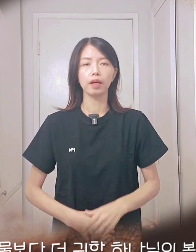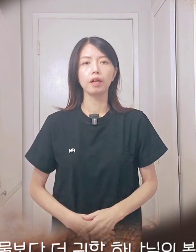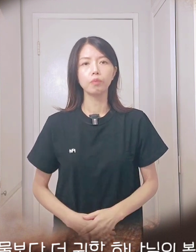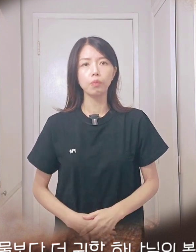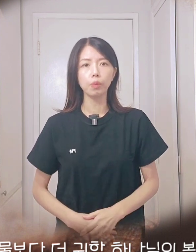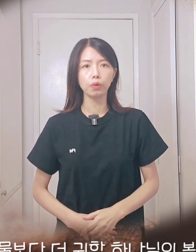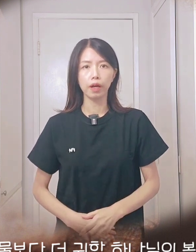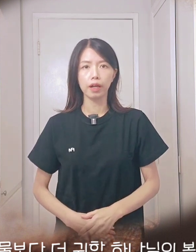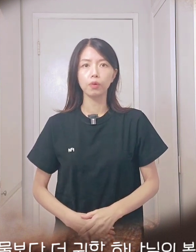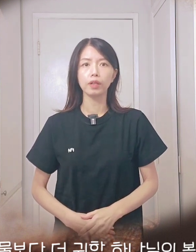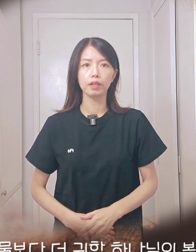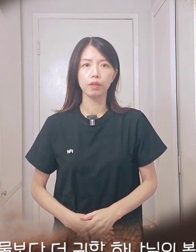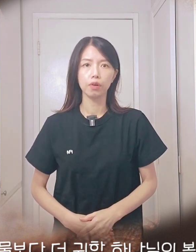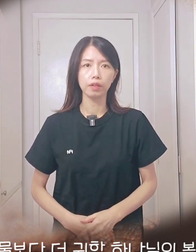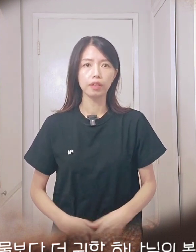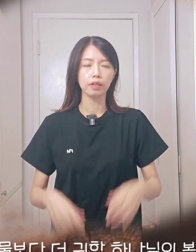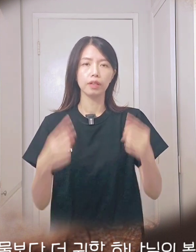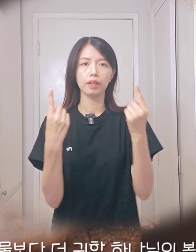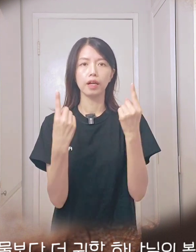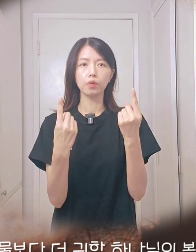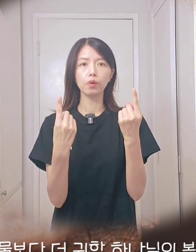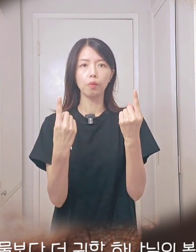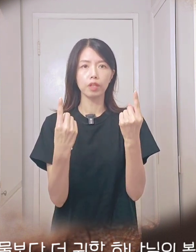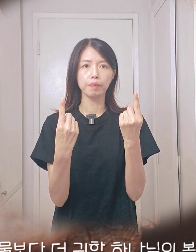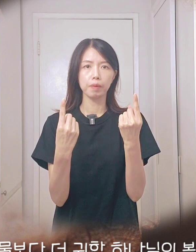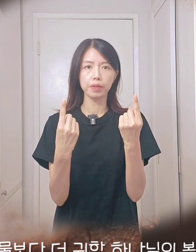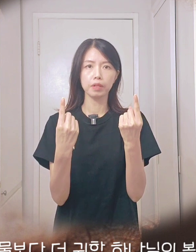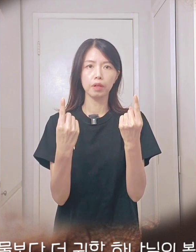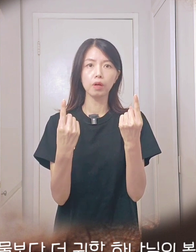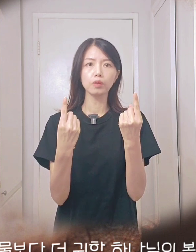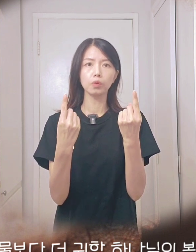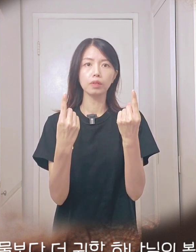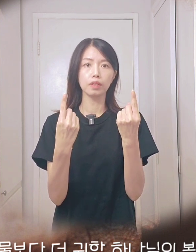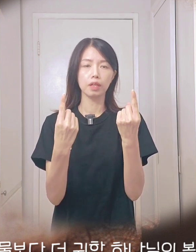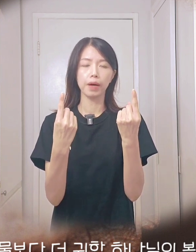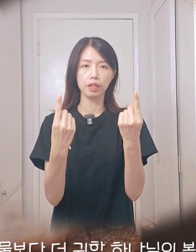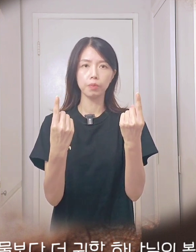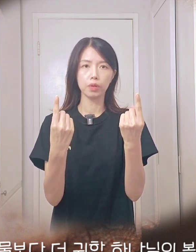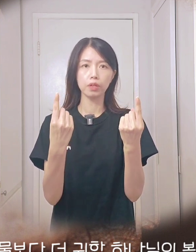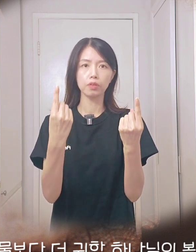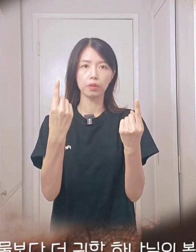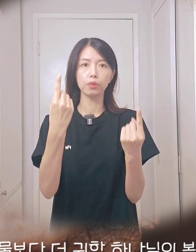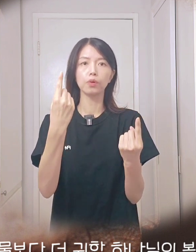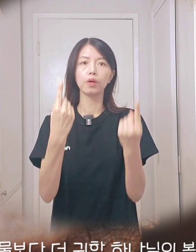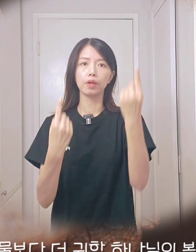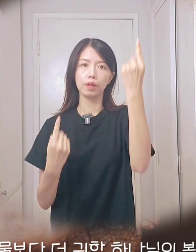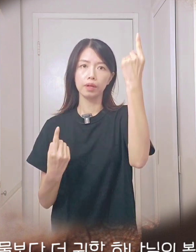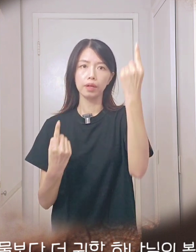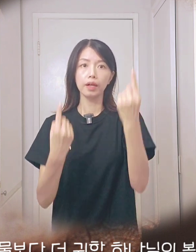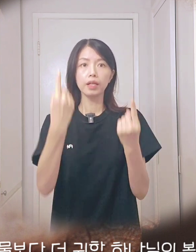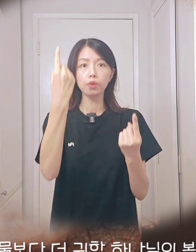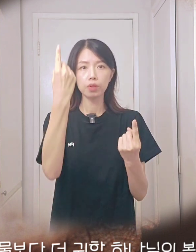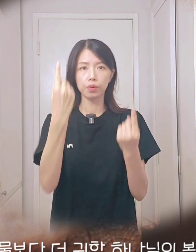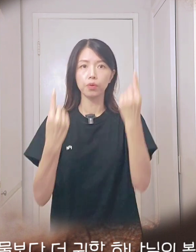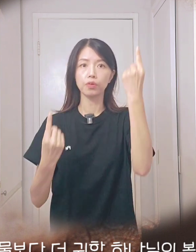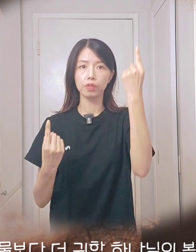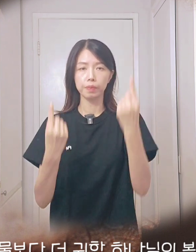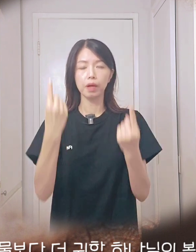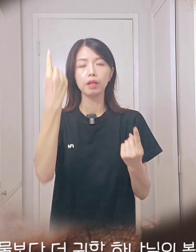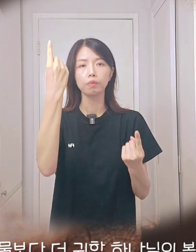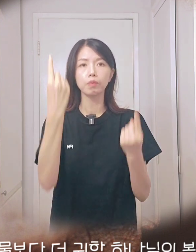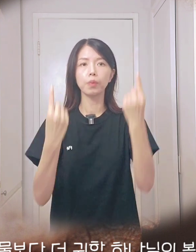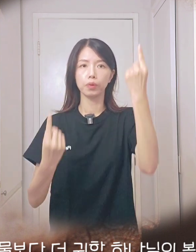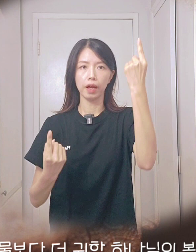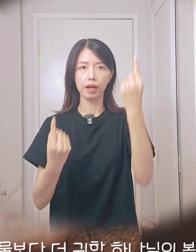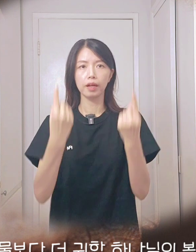재물보다. 뭐뭐보다 라고 하는 뜻의 수어는 양손 검지만 펴셔서 손 등이 밖을 보이게 해주시고 한 손씩 위로